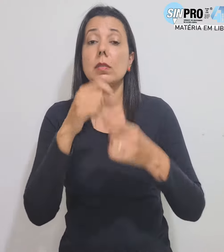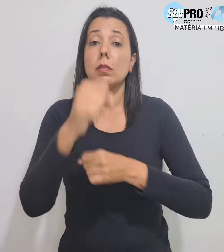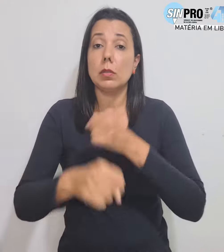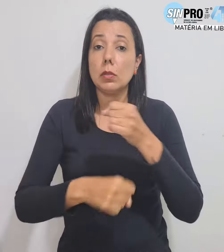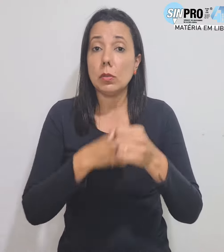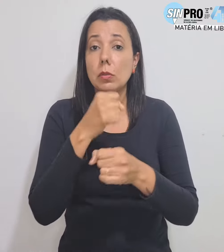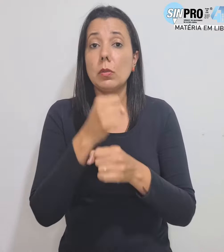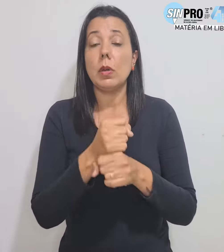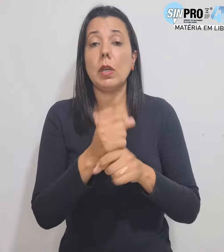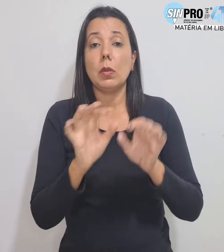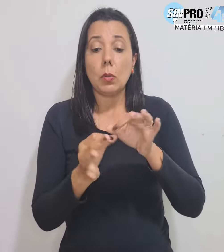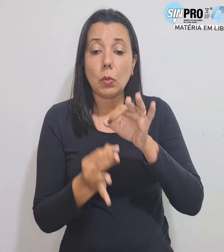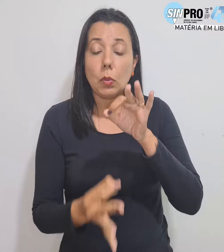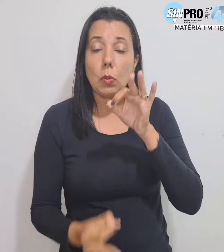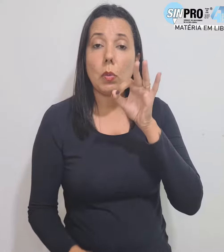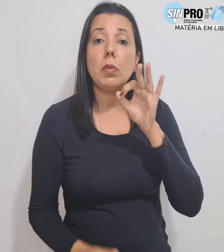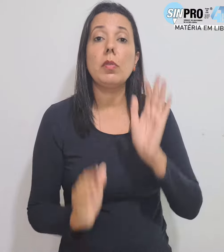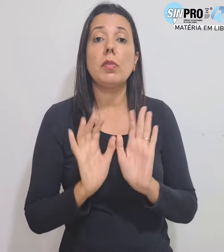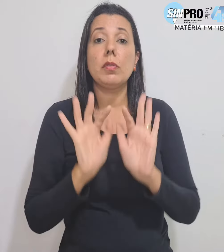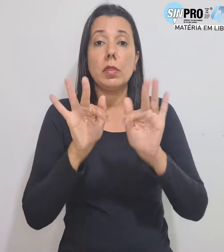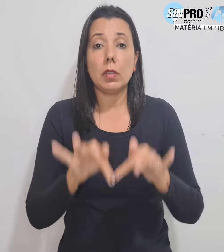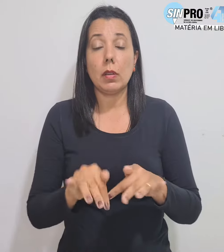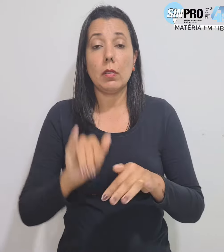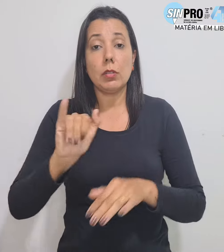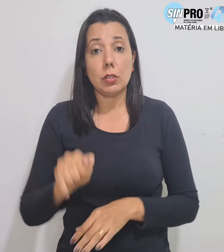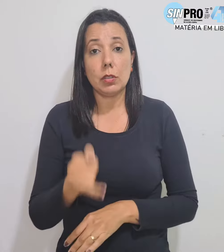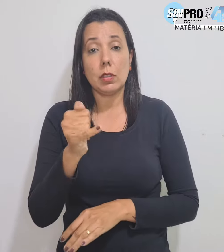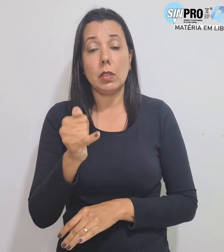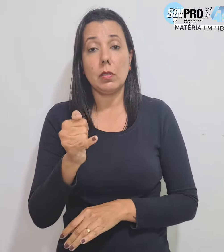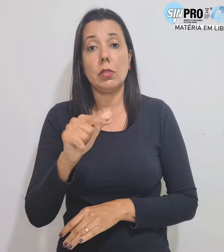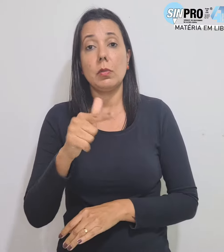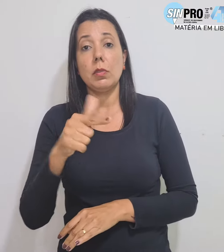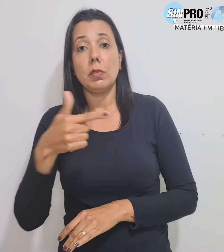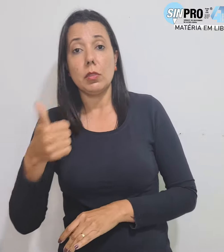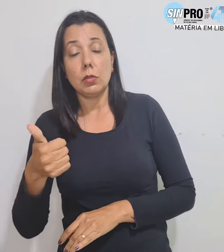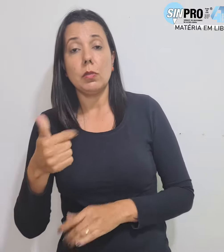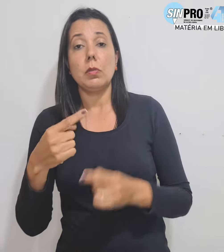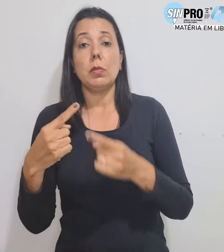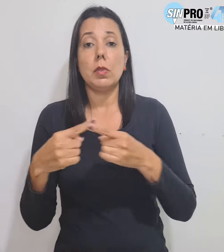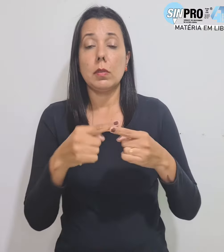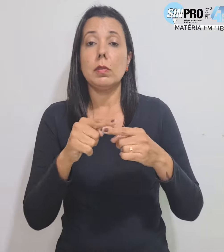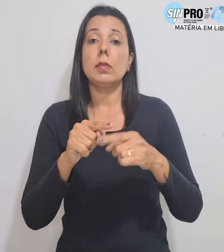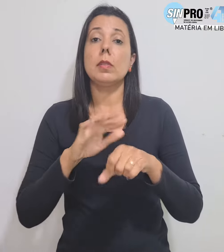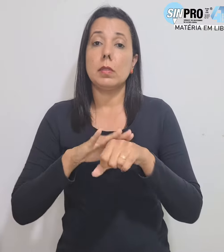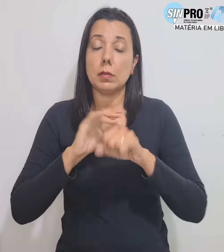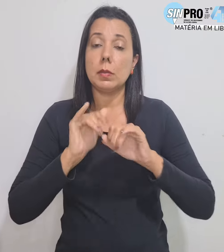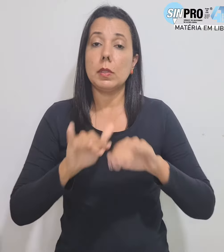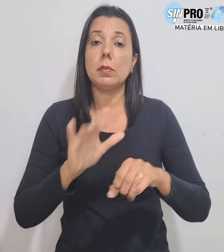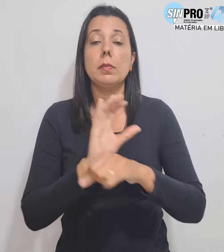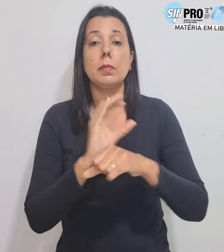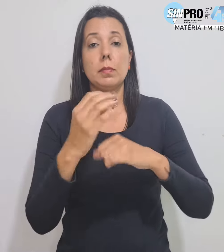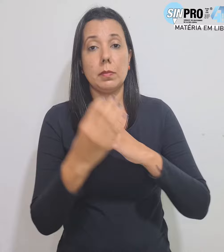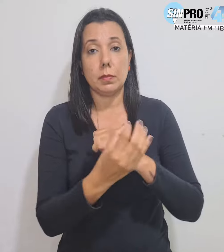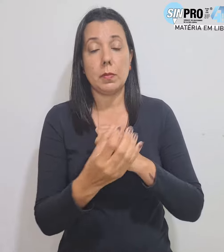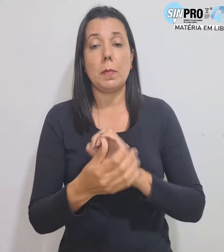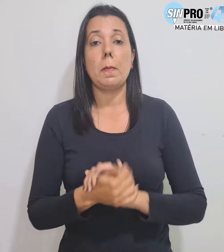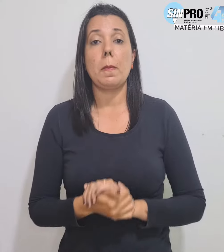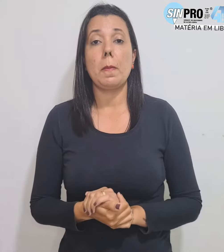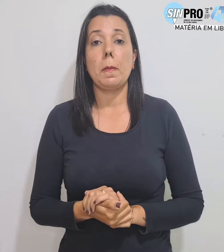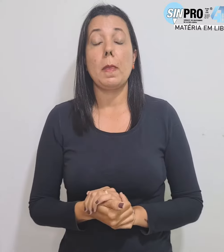função do ano letivo ter sido estendido até o final de janeiro de 2021 em função da pandemia da Covid-19.